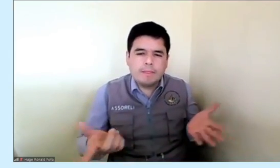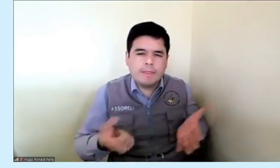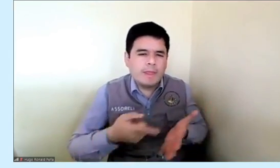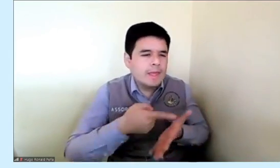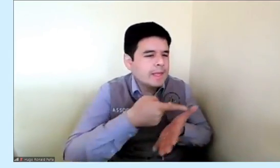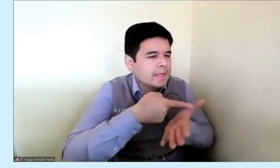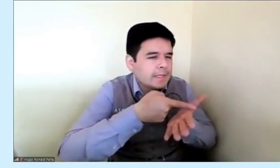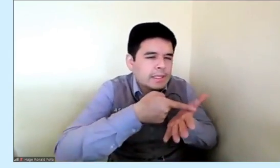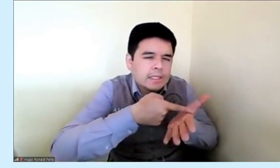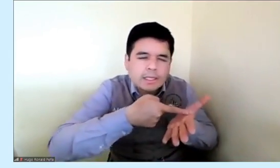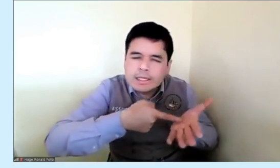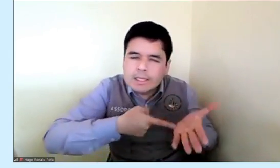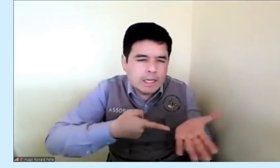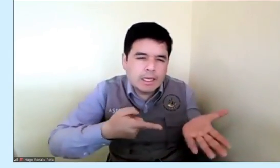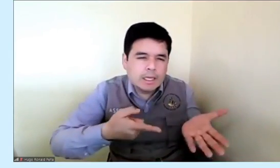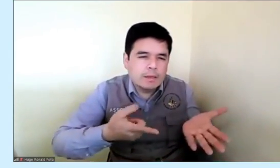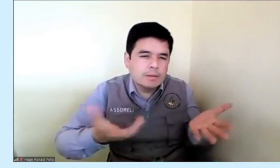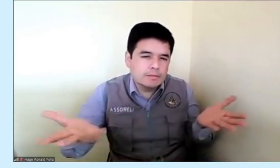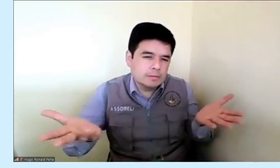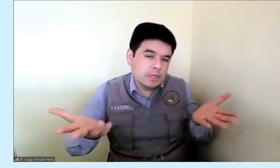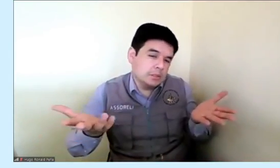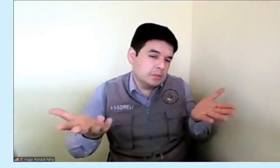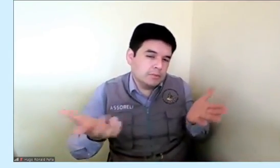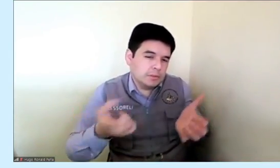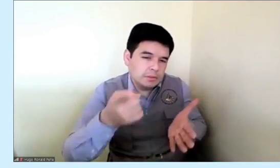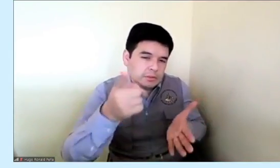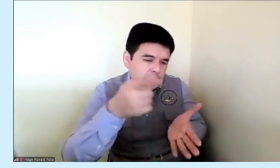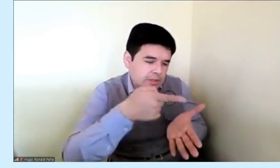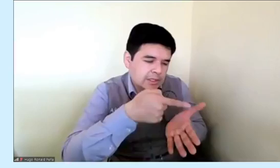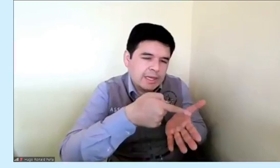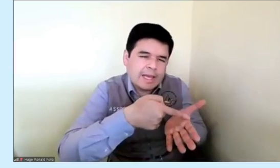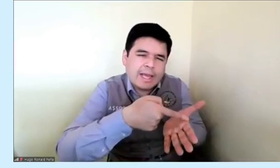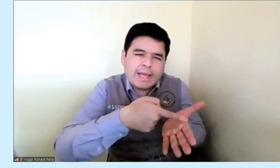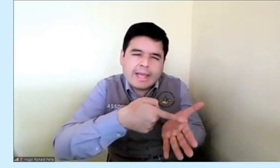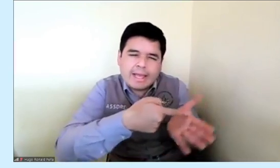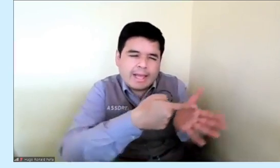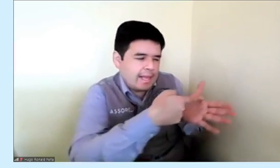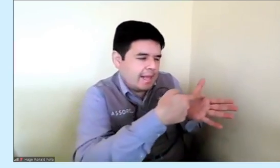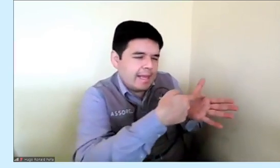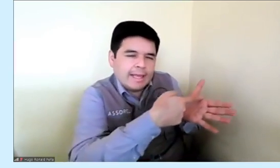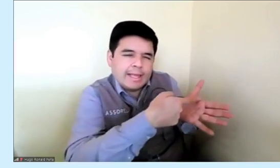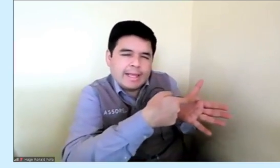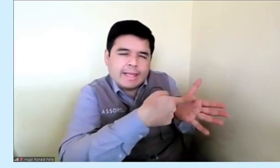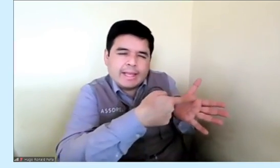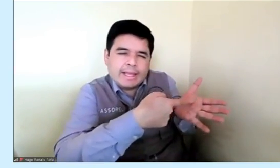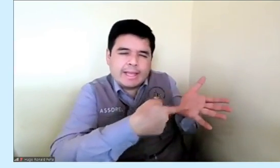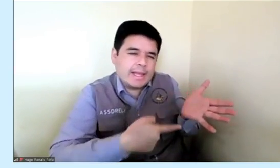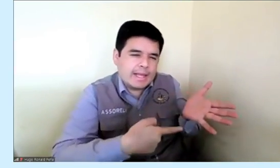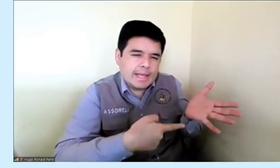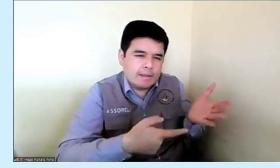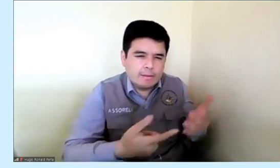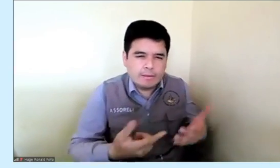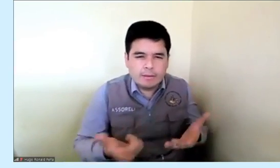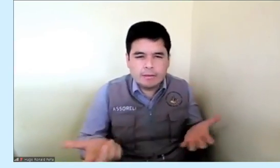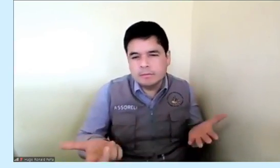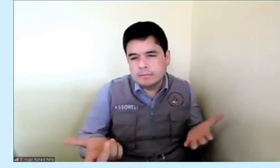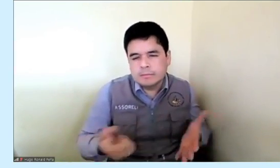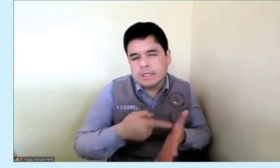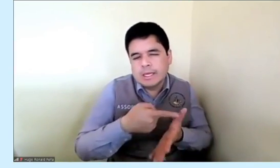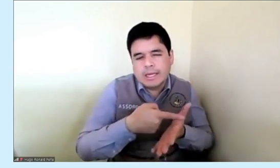¿Qué? ¿Qué? Ese es el significado. ¿Qué? Es la seña para